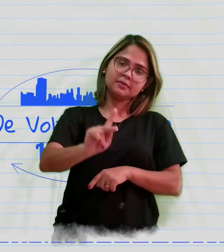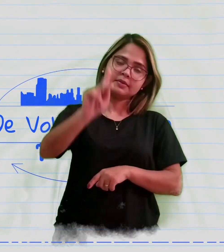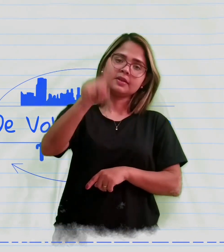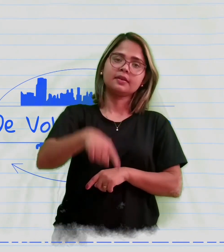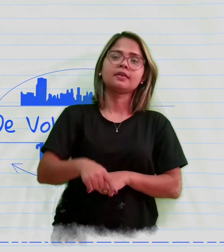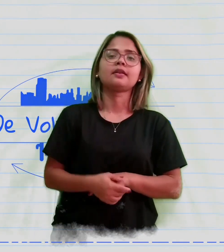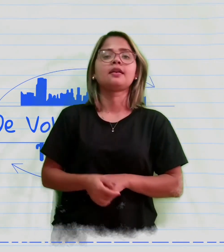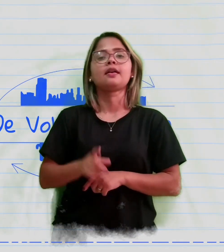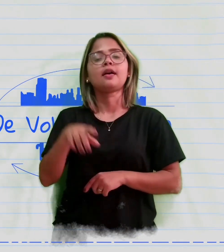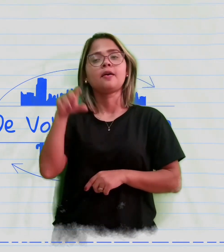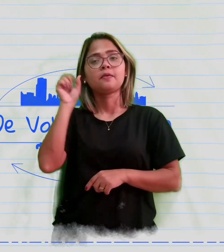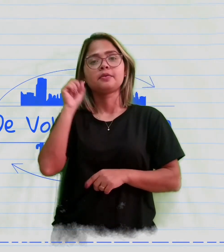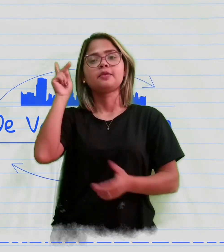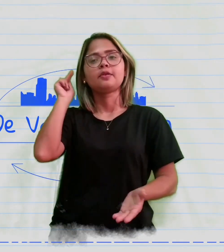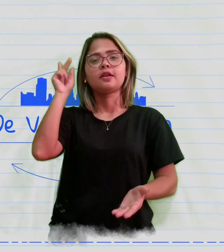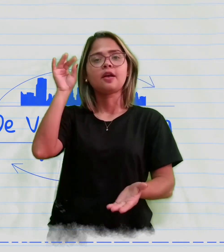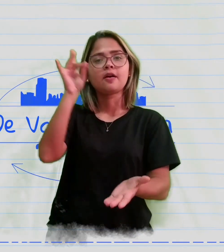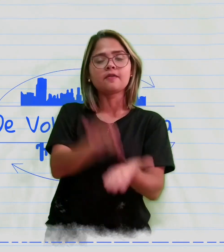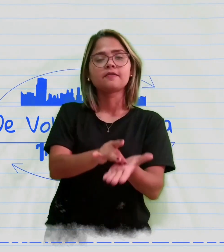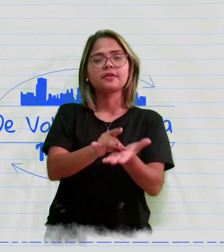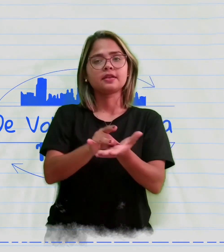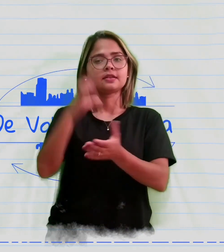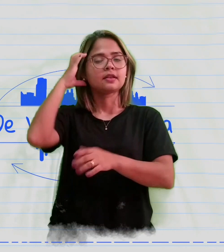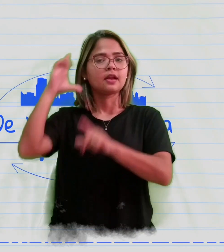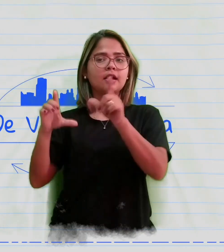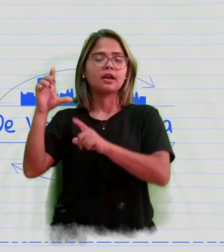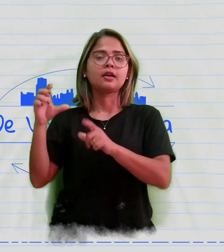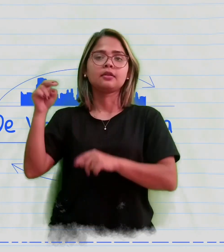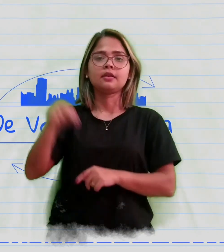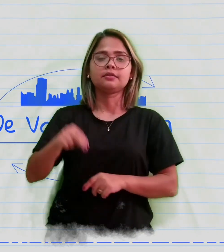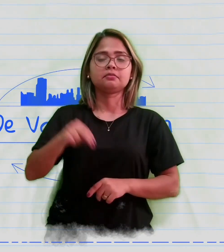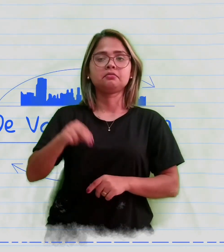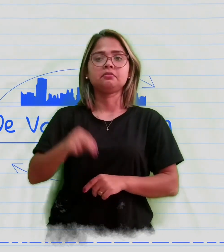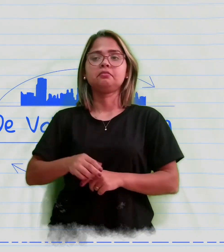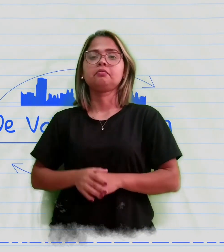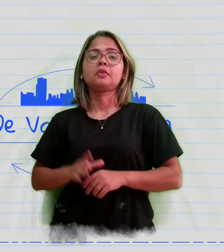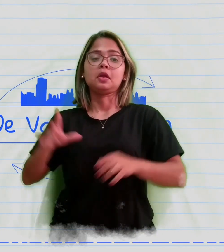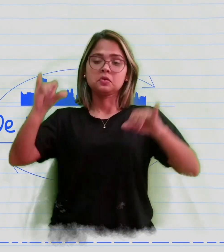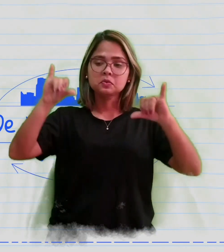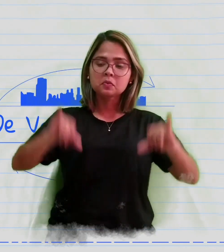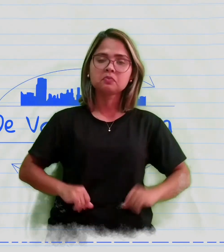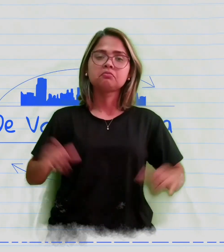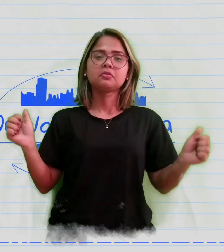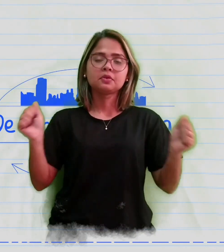é a nossa ouvidora oficial da radionovela, que acompanhou todos os episódios, que sofreu junto com